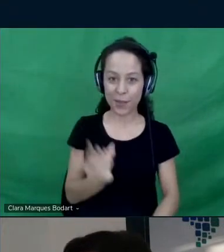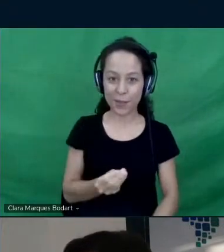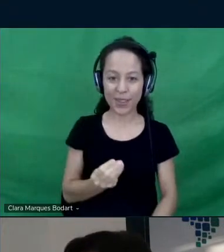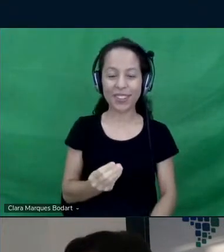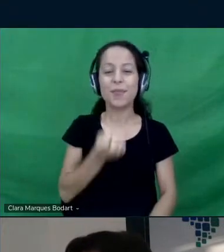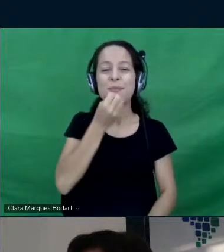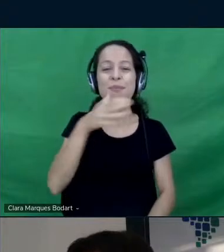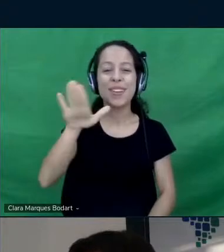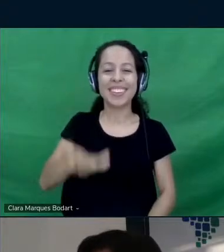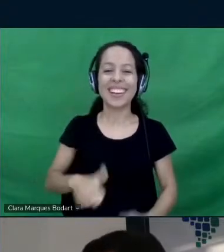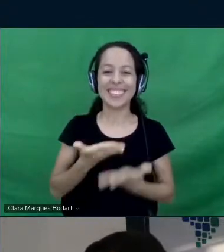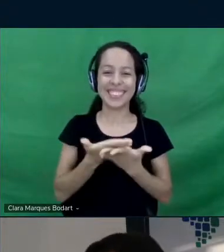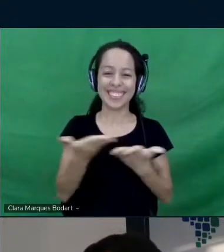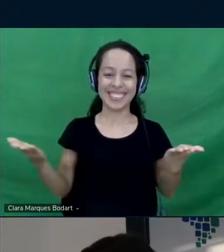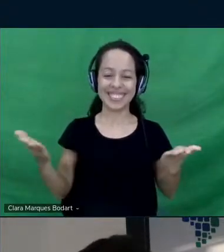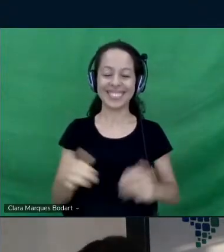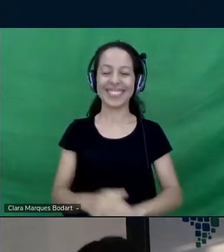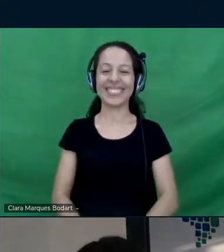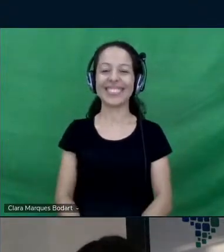ótima tarde.